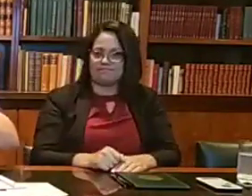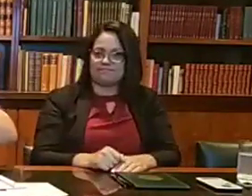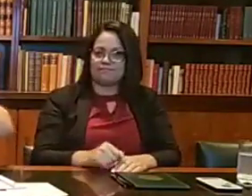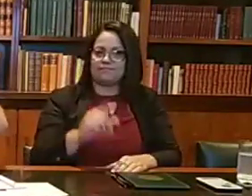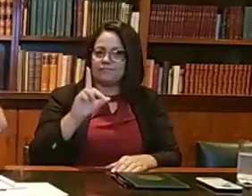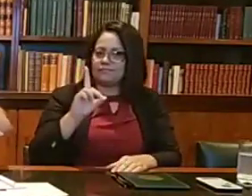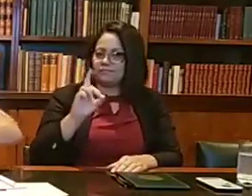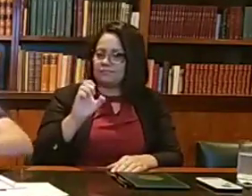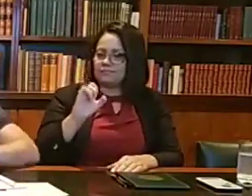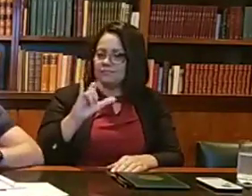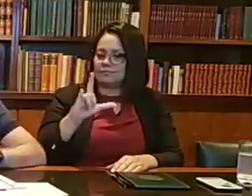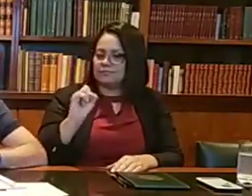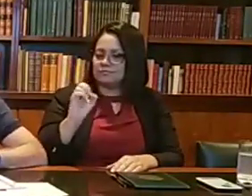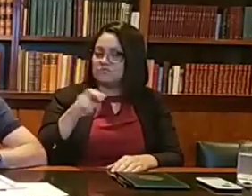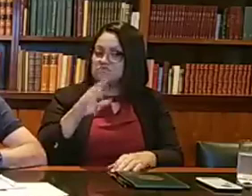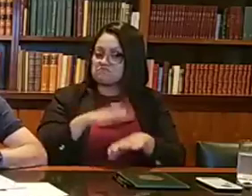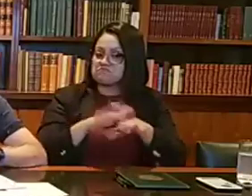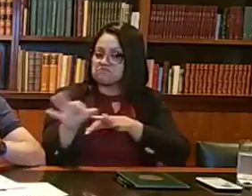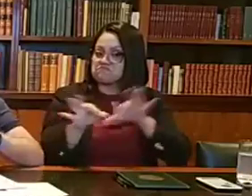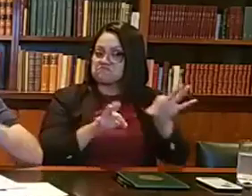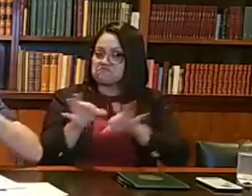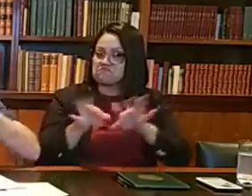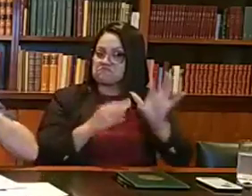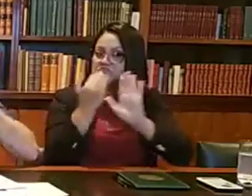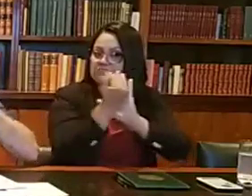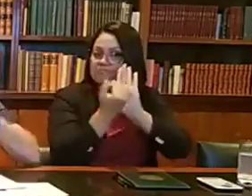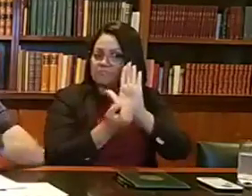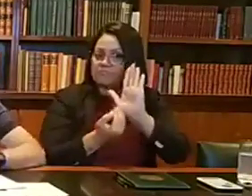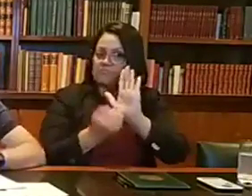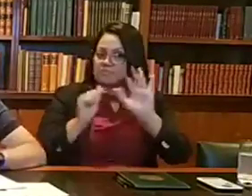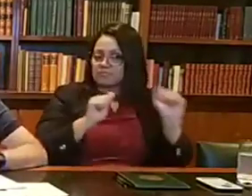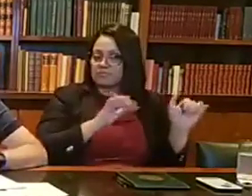o Deilson, que está organizando esse encontro nosso